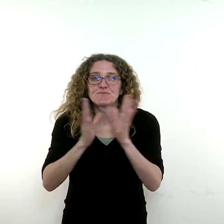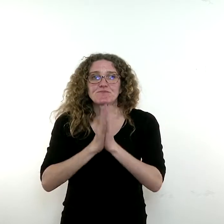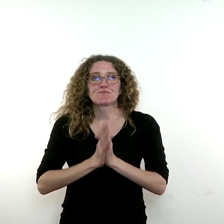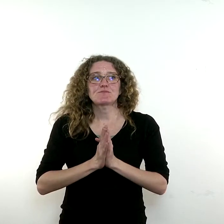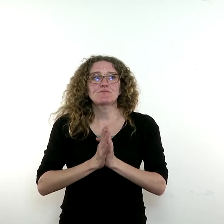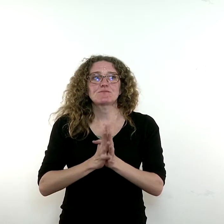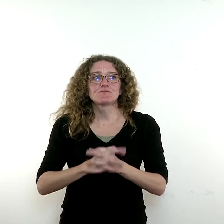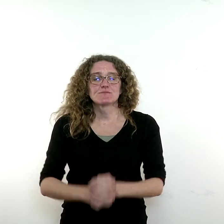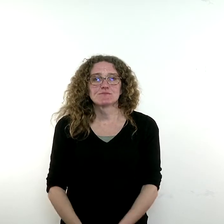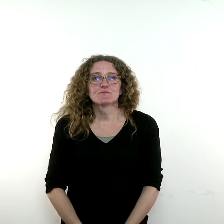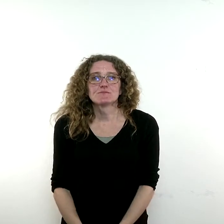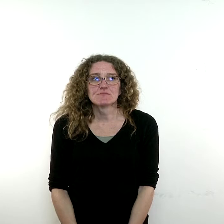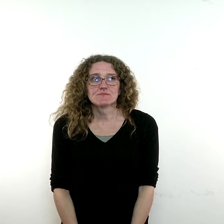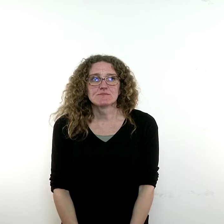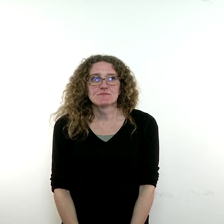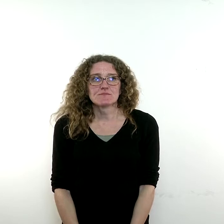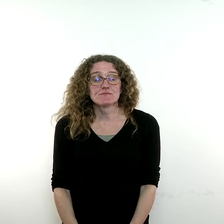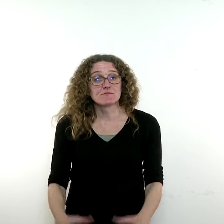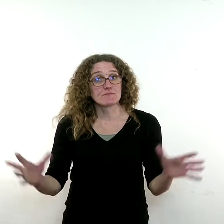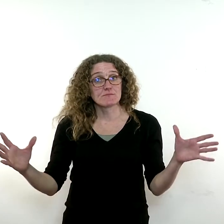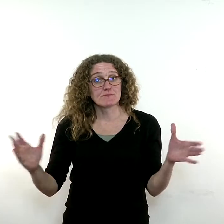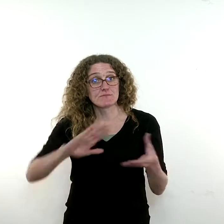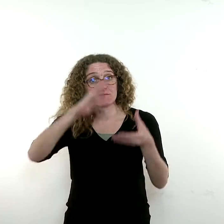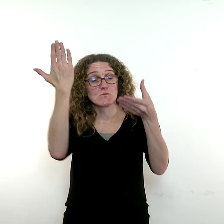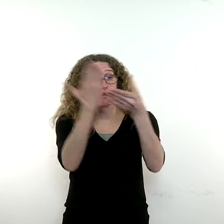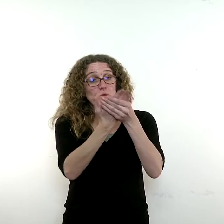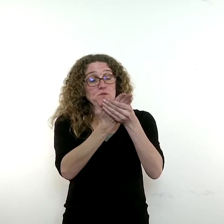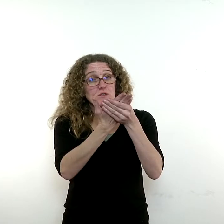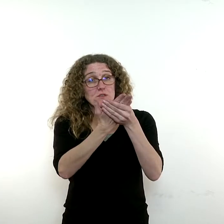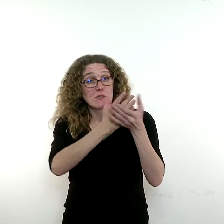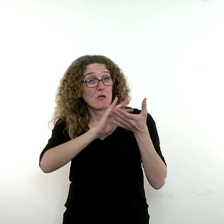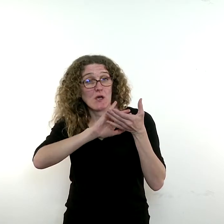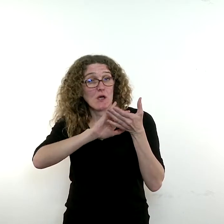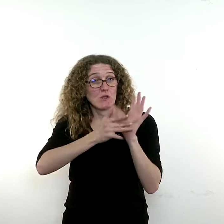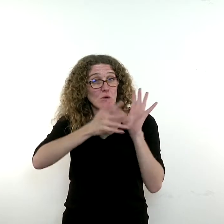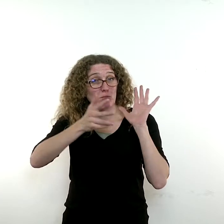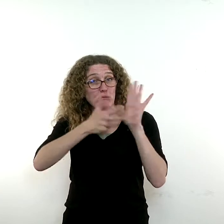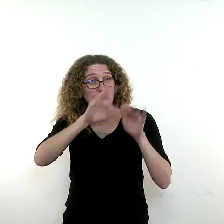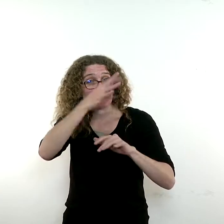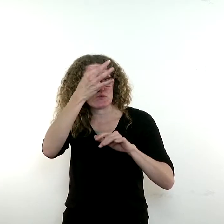Toutes les affaires ont été votées à l'unanimité des exprimés.